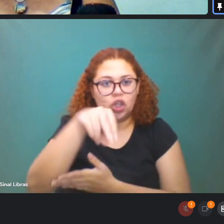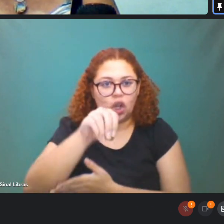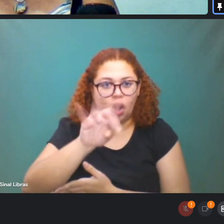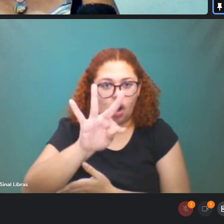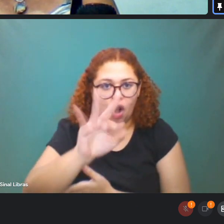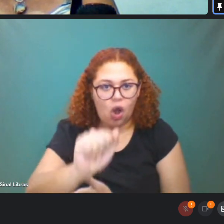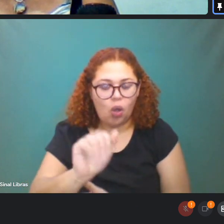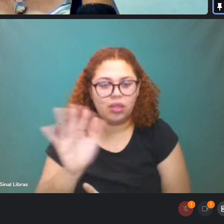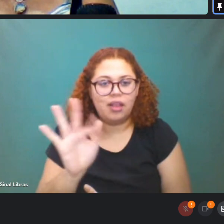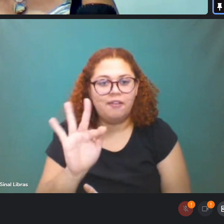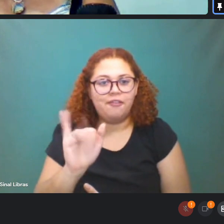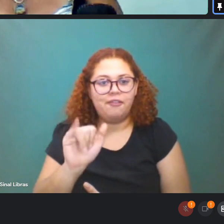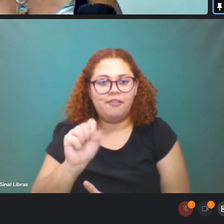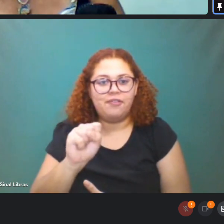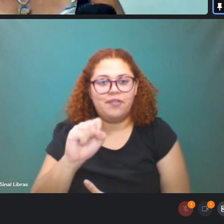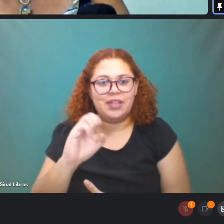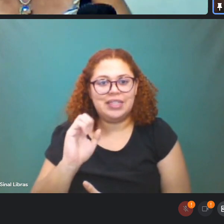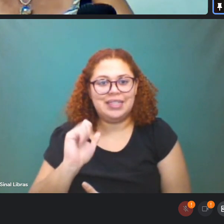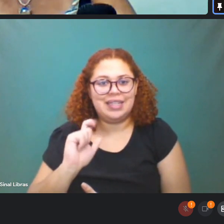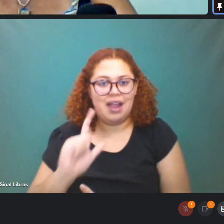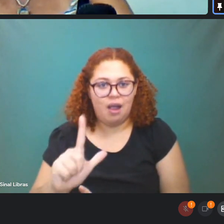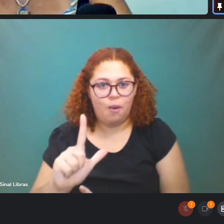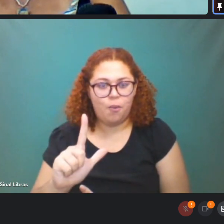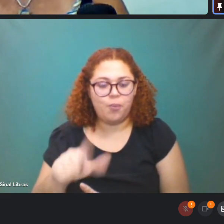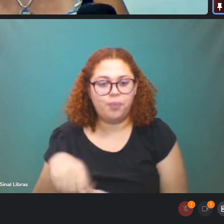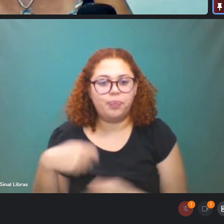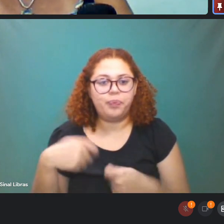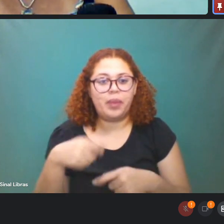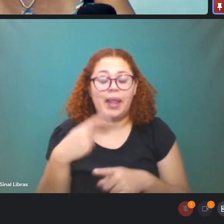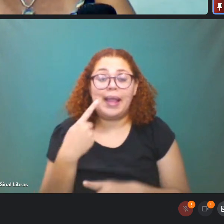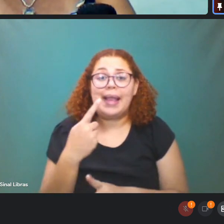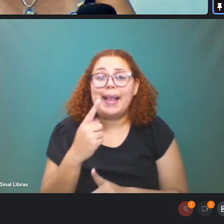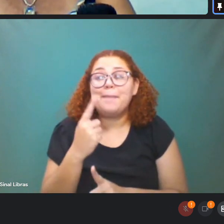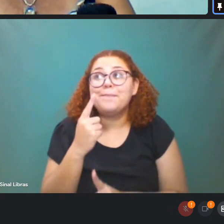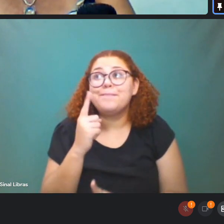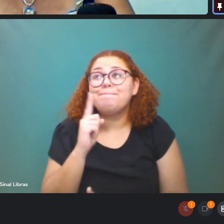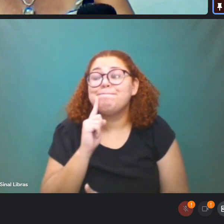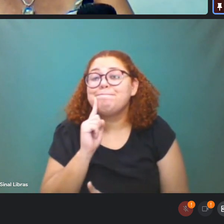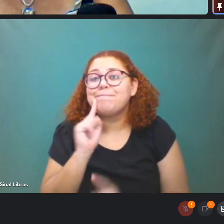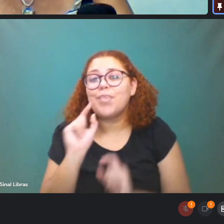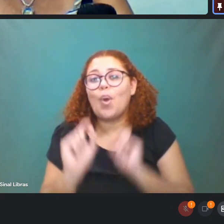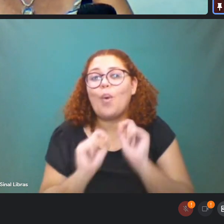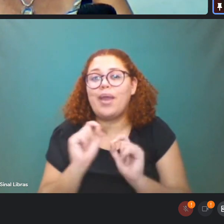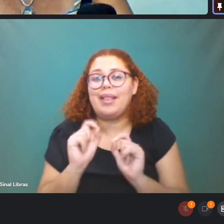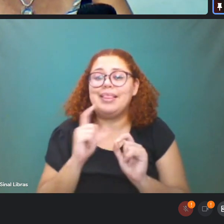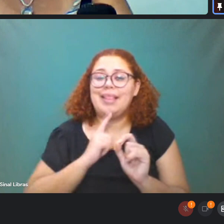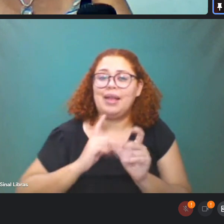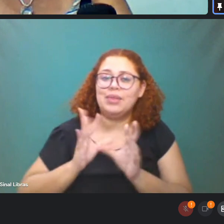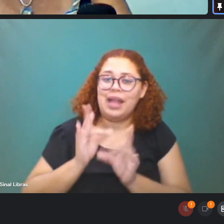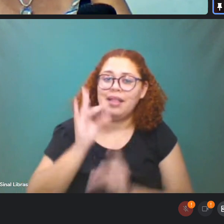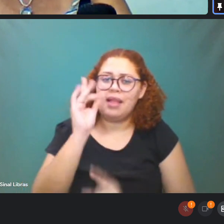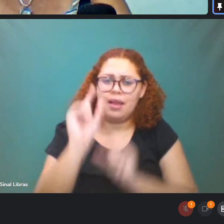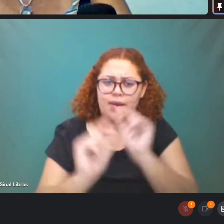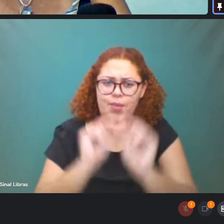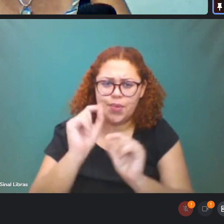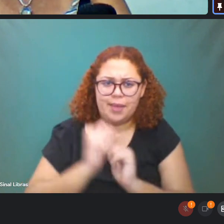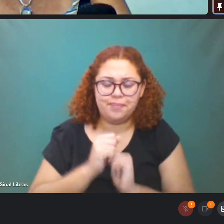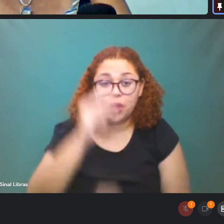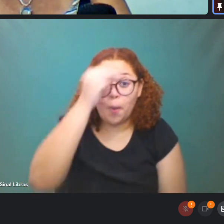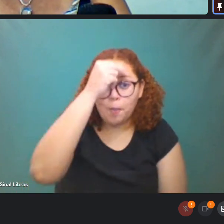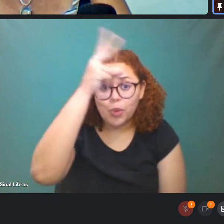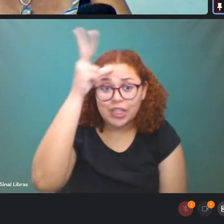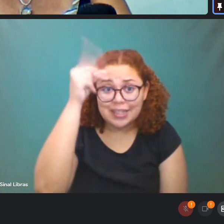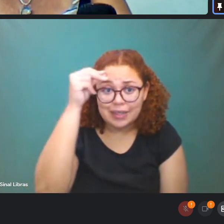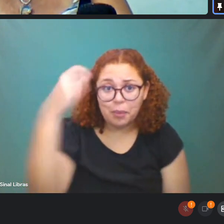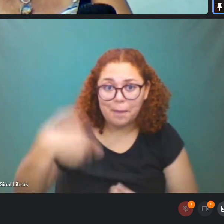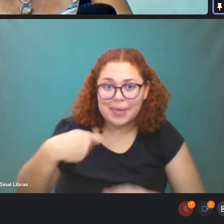o município, você paga antes de receber. O estado, você ainda, na hora que você recebe, ele já